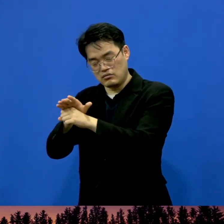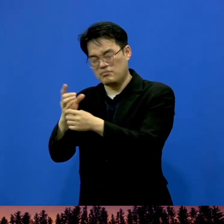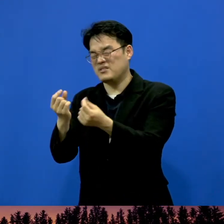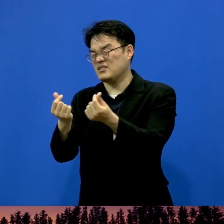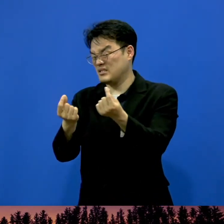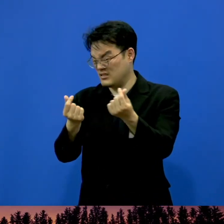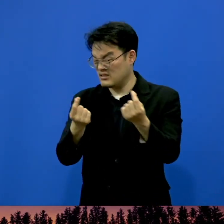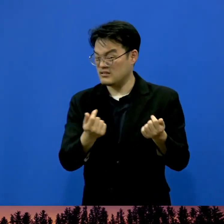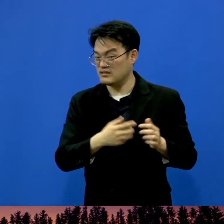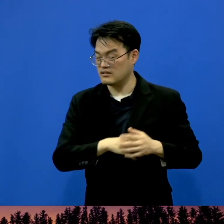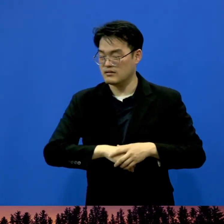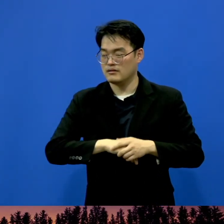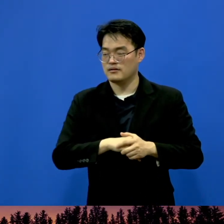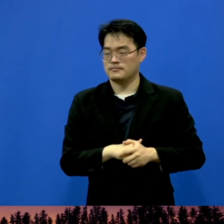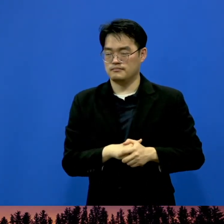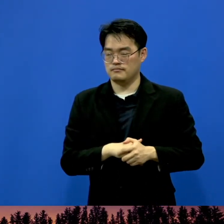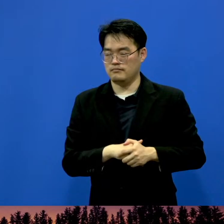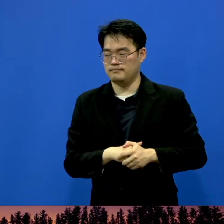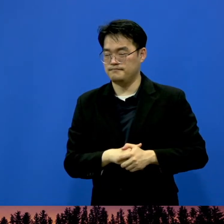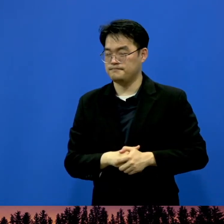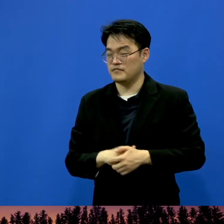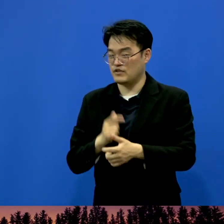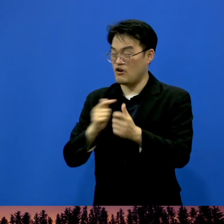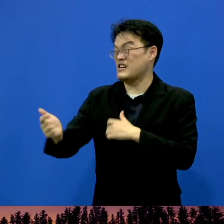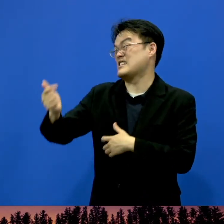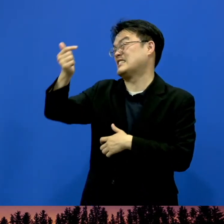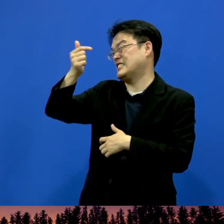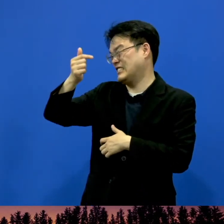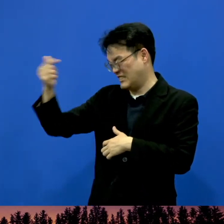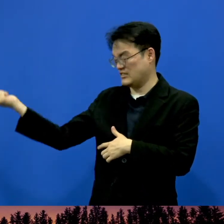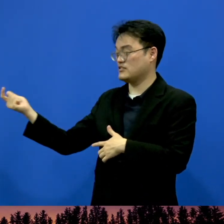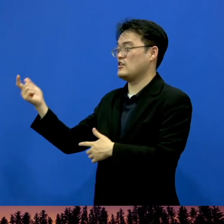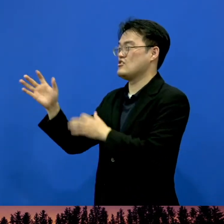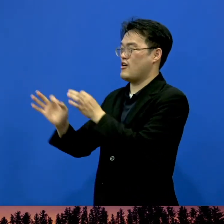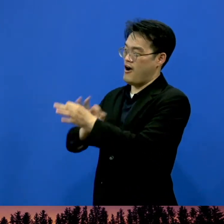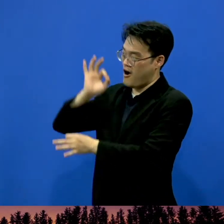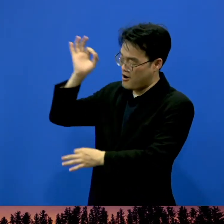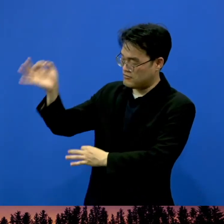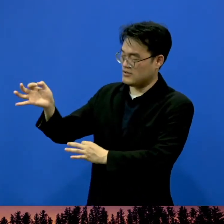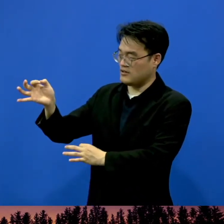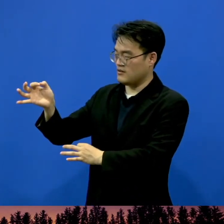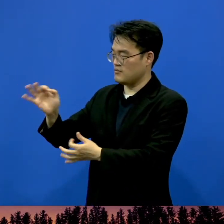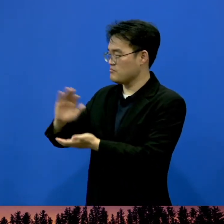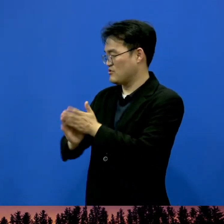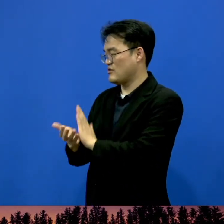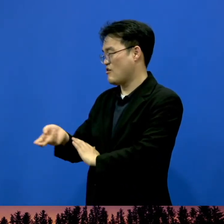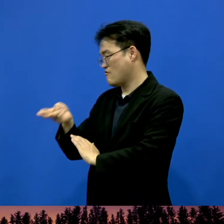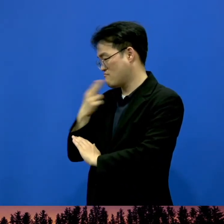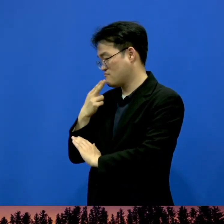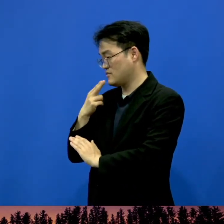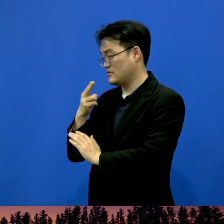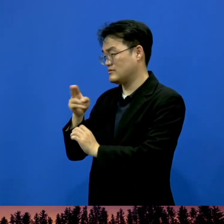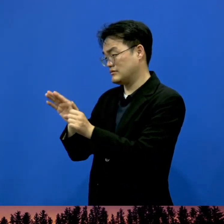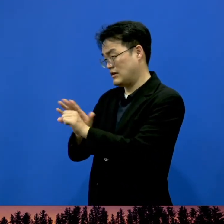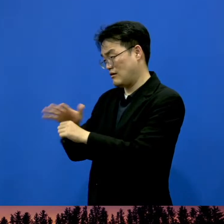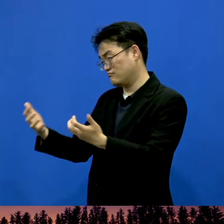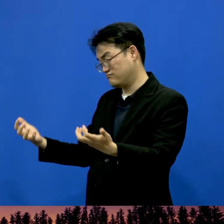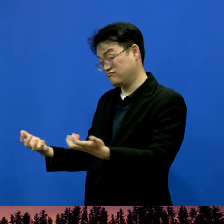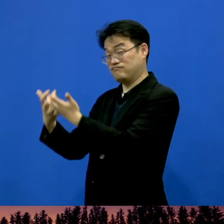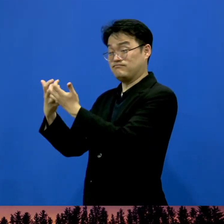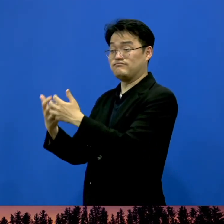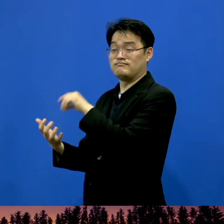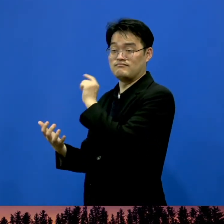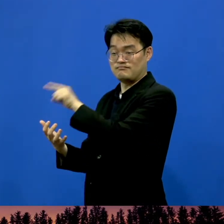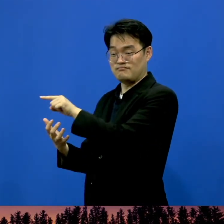안 되는 거예요. 훨씬 더 큰 것입니다, 아가페라는 사랑이. 하나님의 사랑은 풍성한